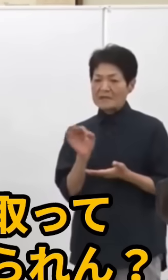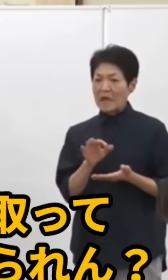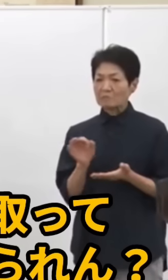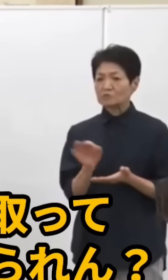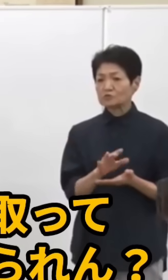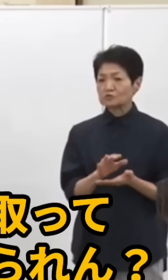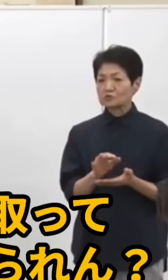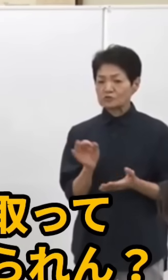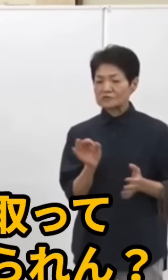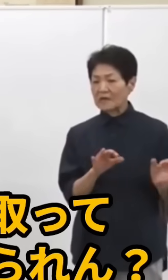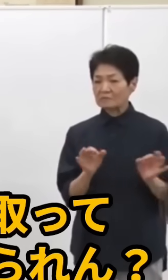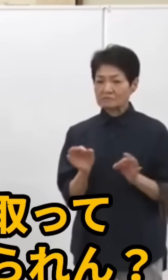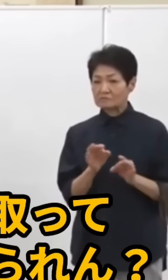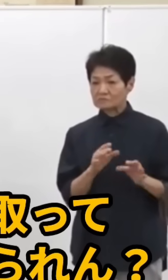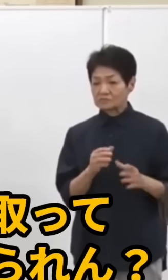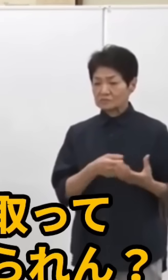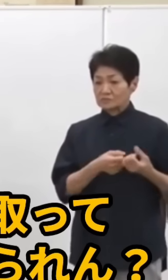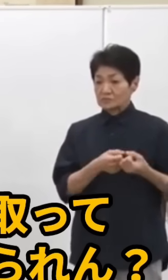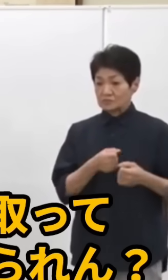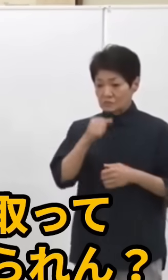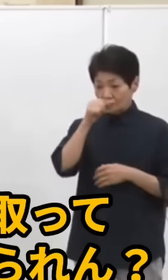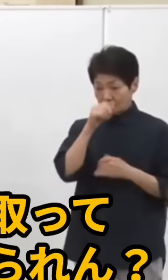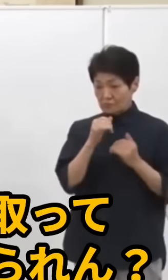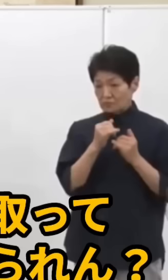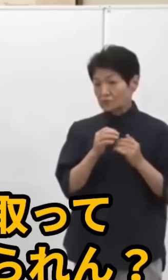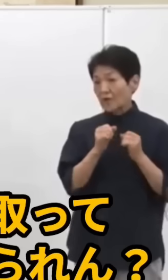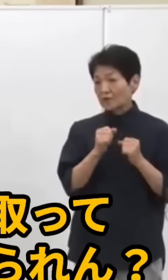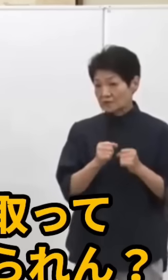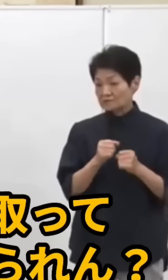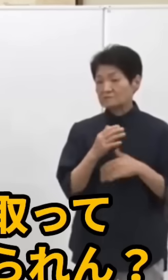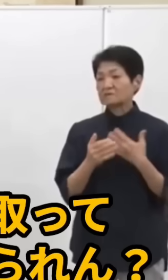動されている方々ですとかの間でですね、